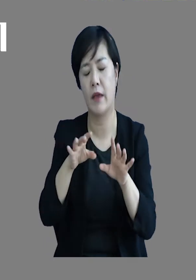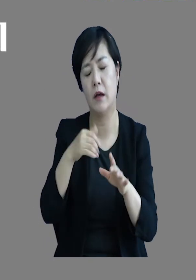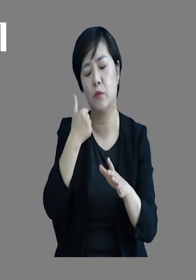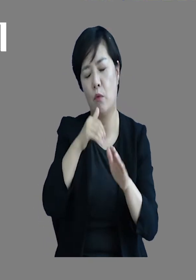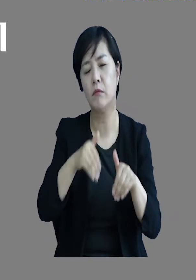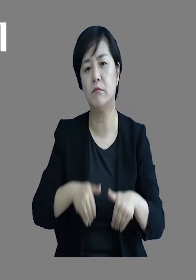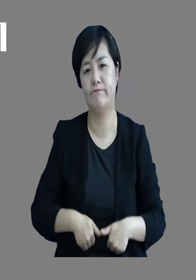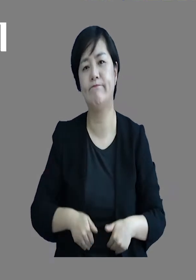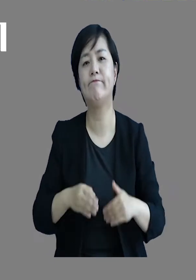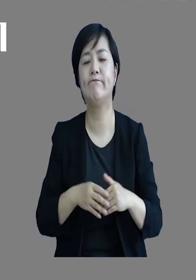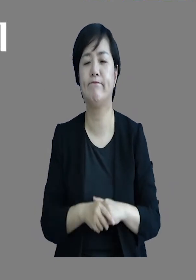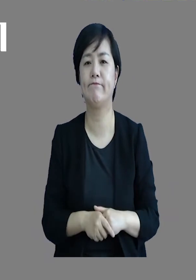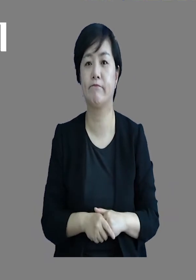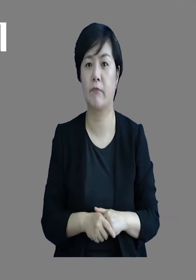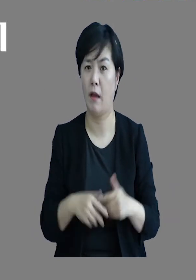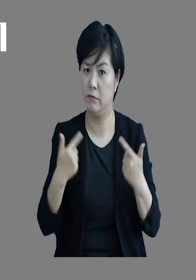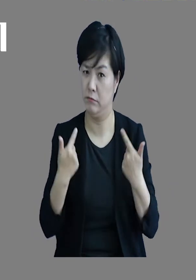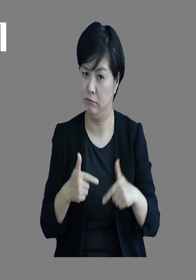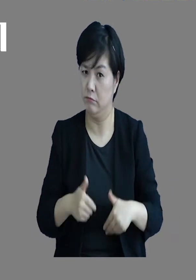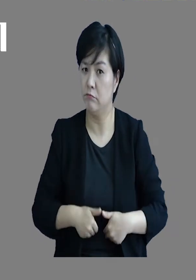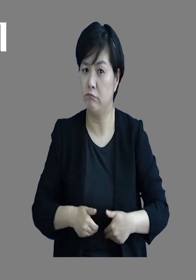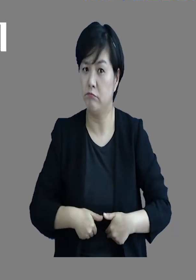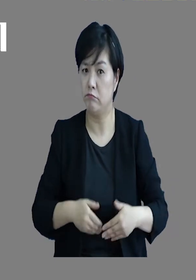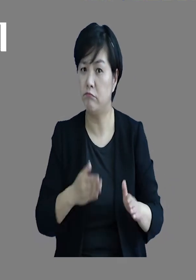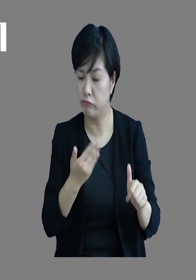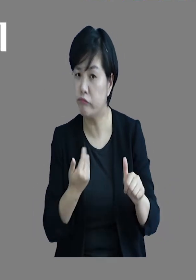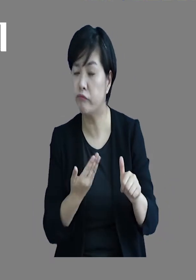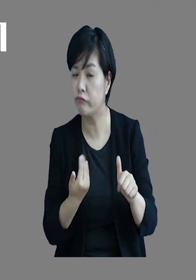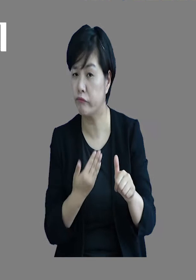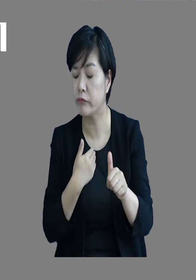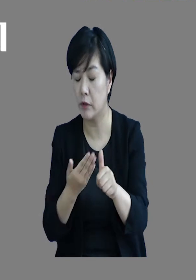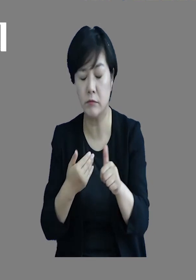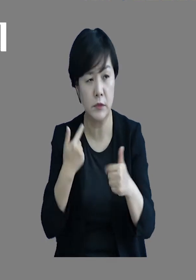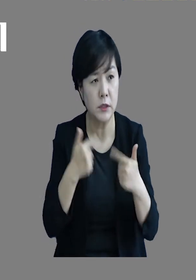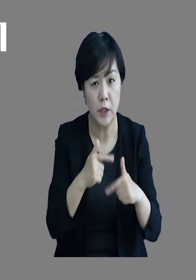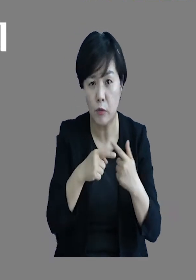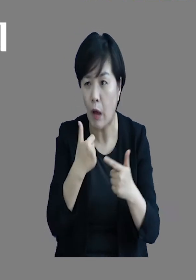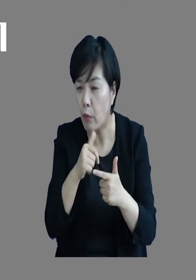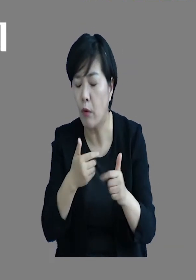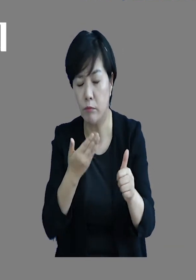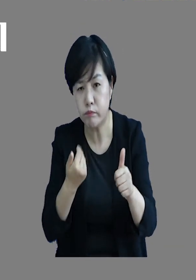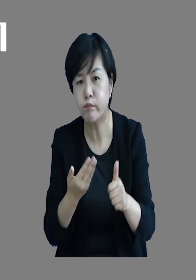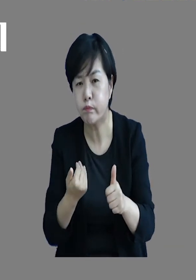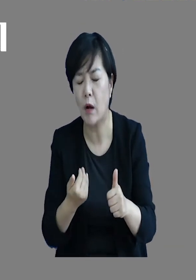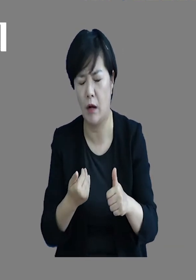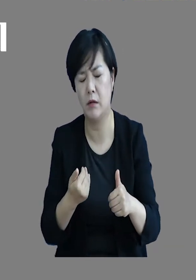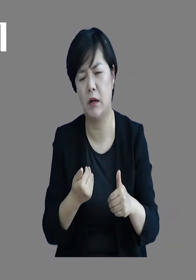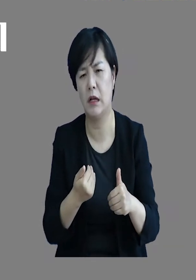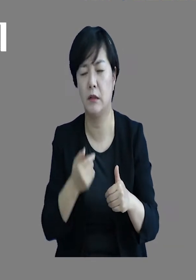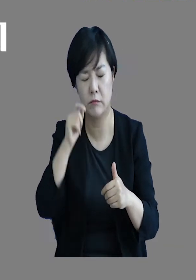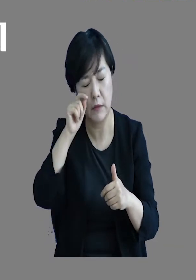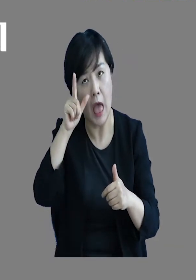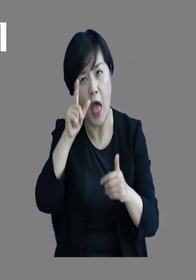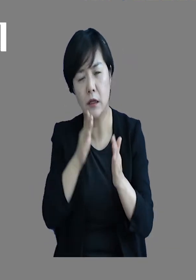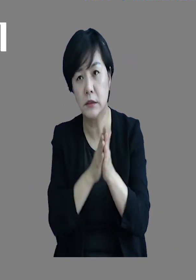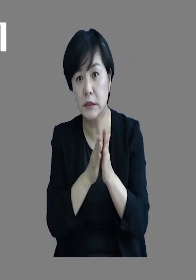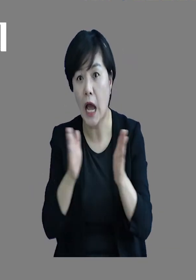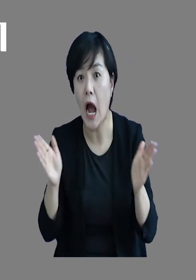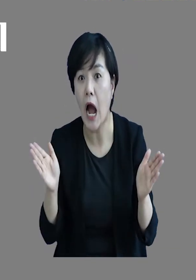필요합니다. 늘 찾죠. 늘 눈 떠서